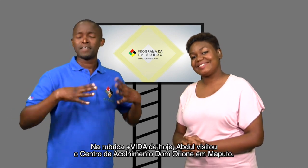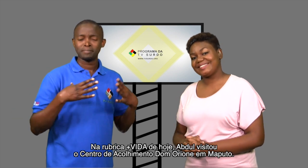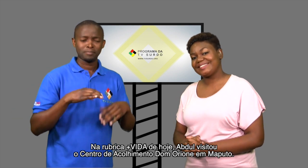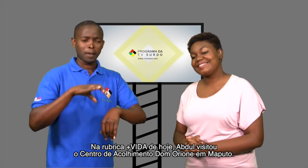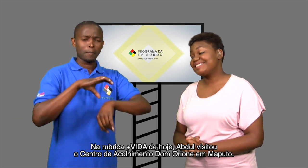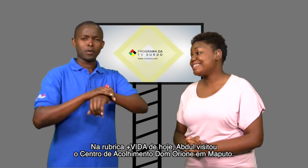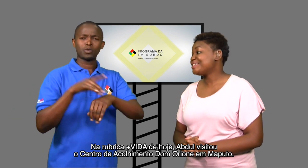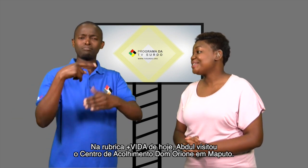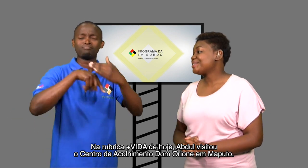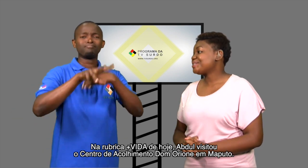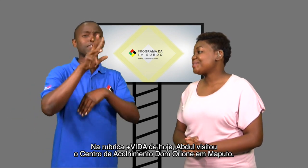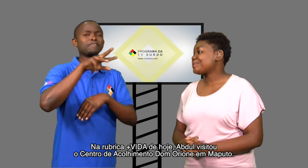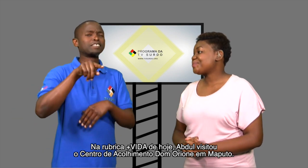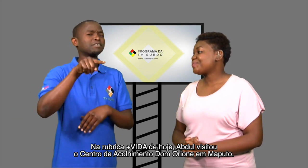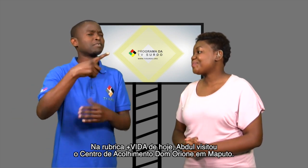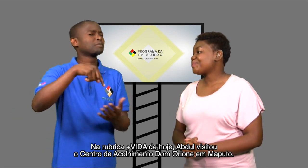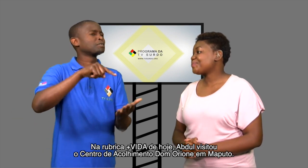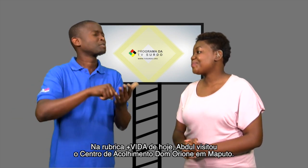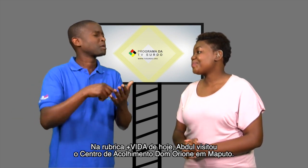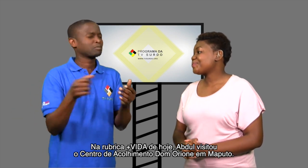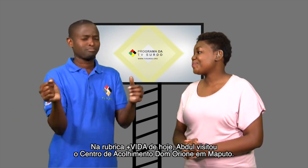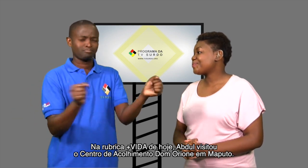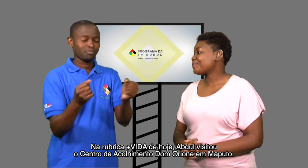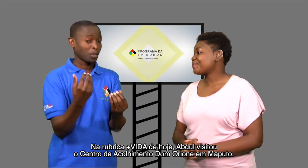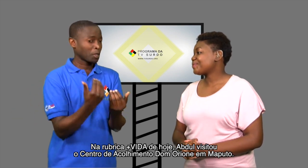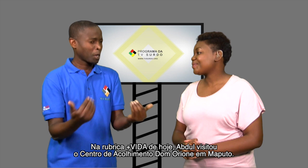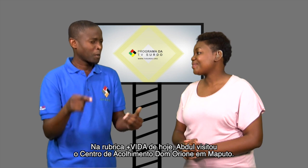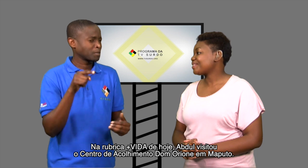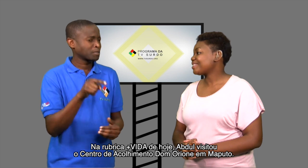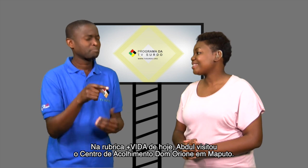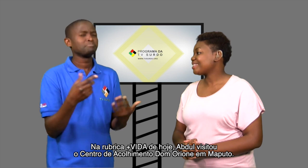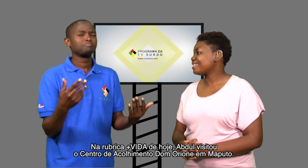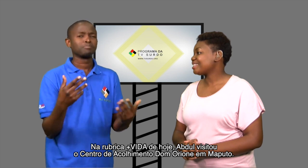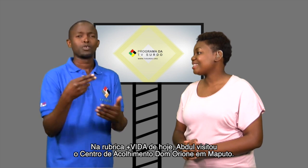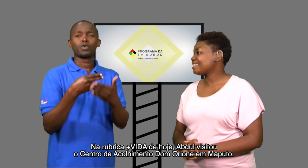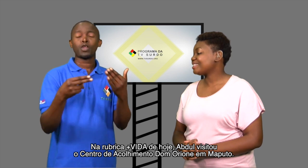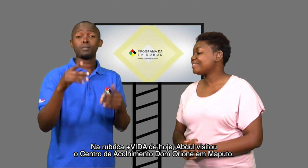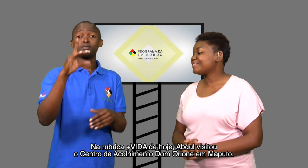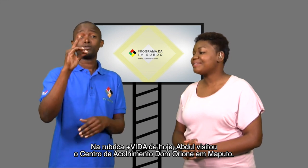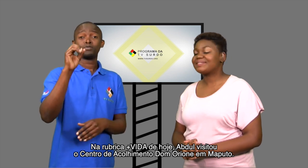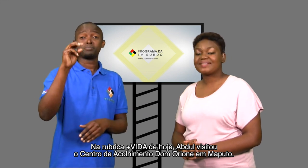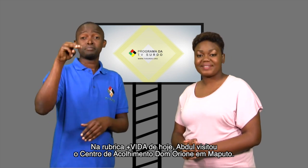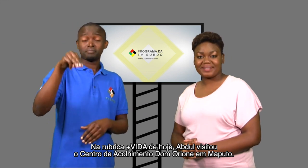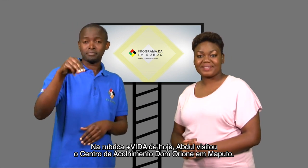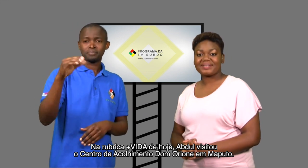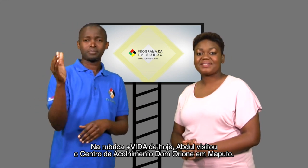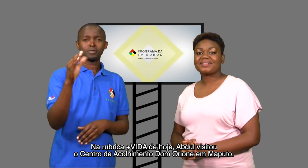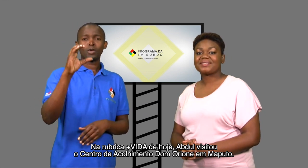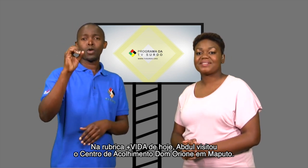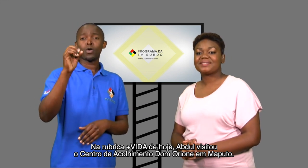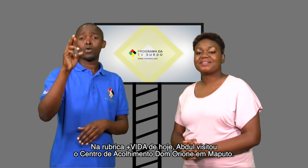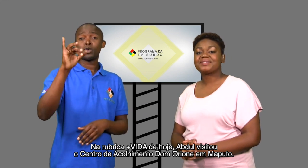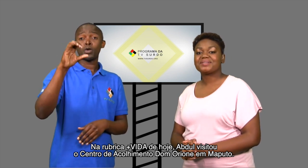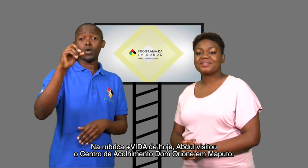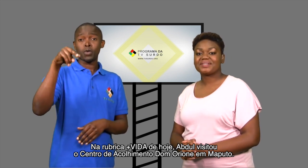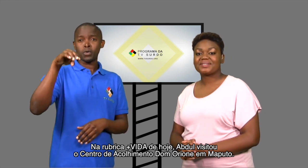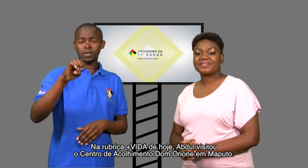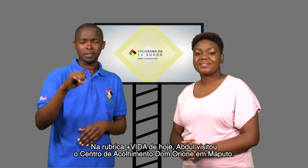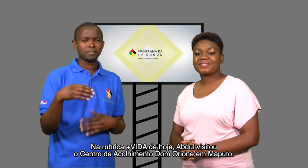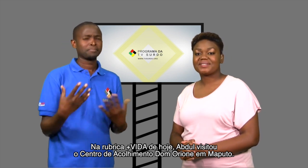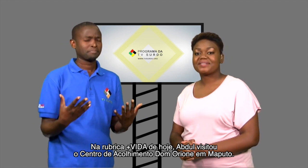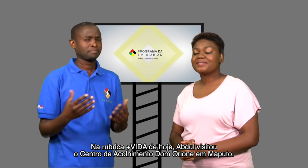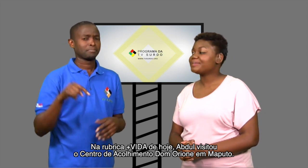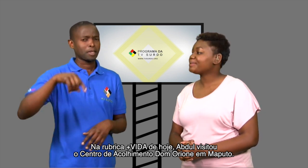Na rubrica Mais Vida de hoje, Abdul visitou o Centro de Acolhimento Dom Orione, em